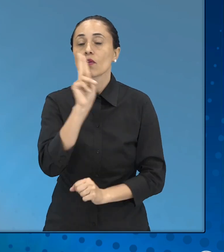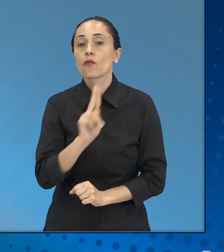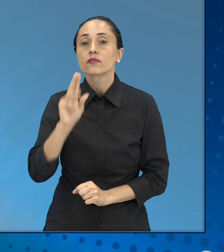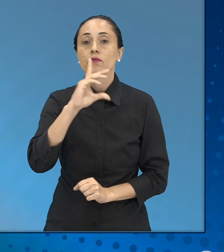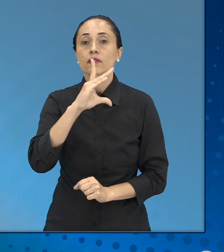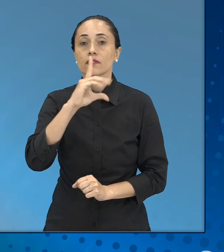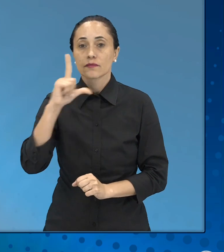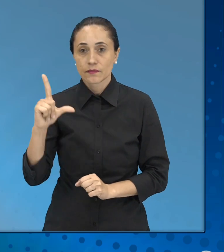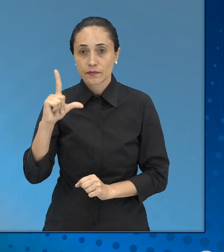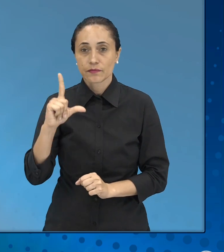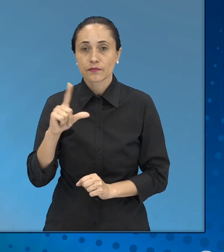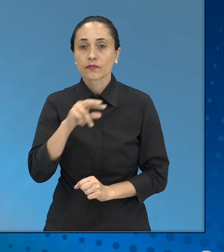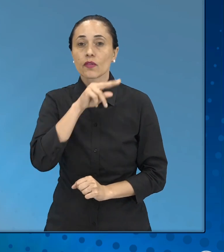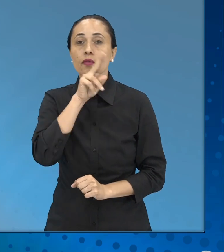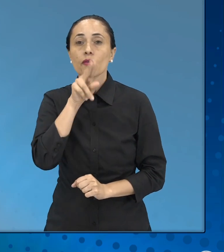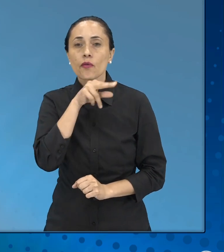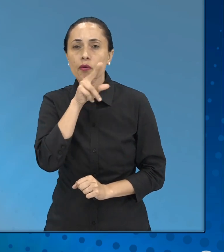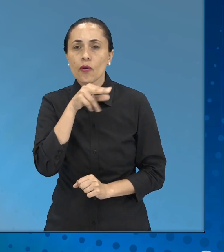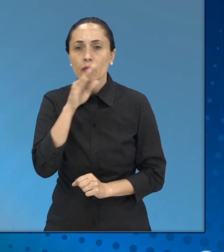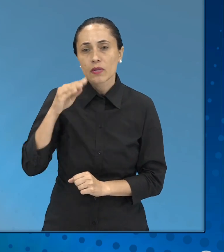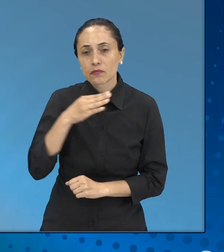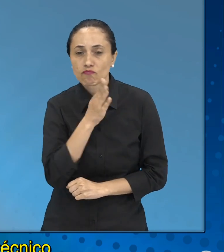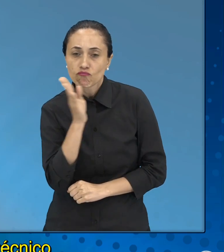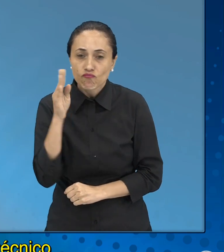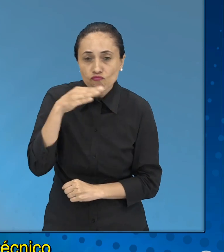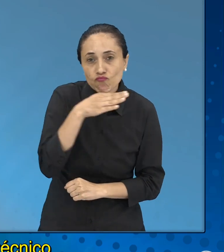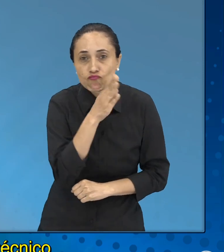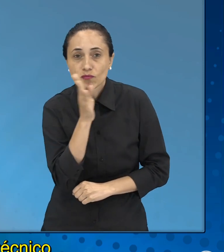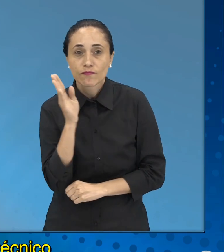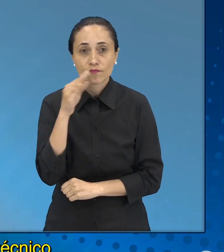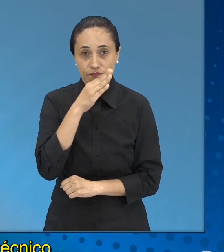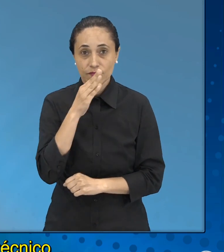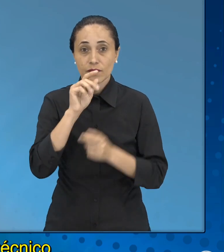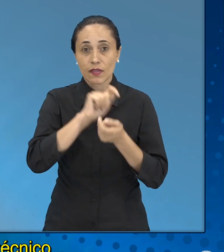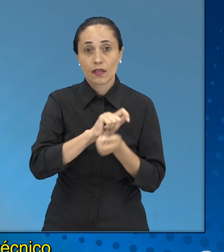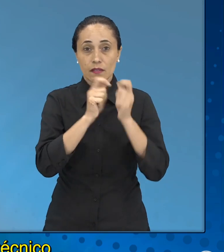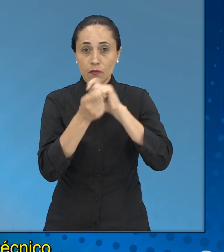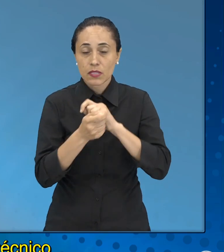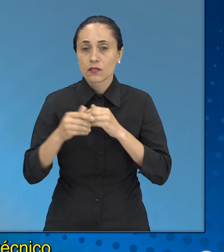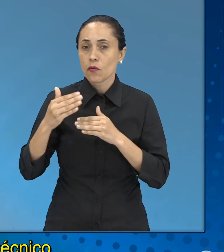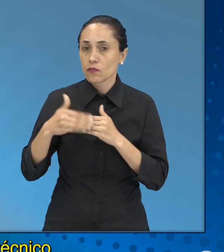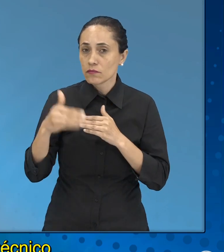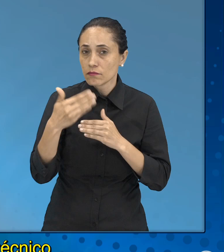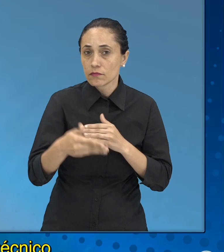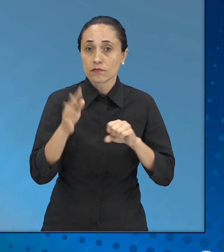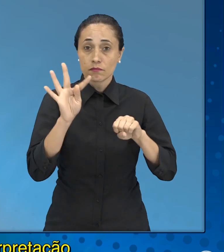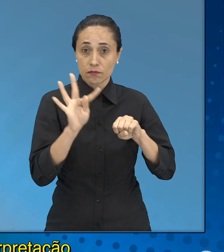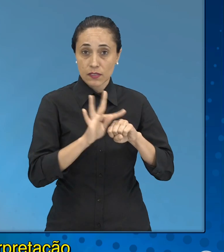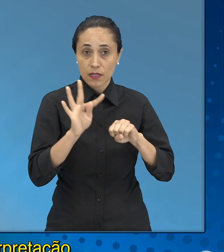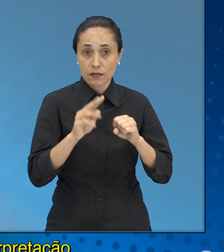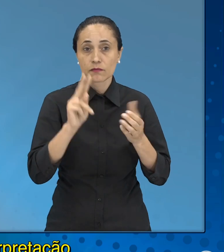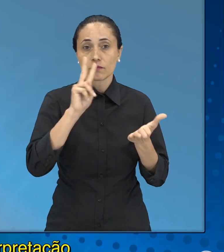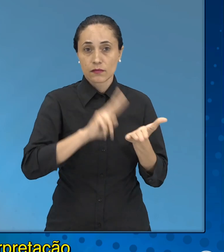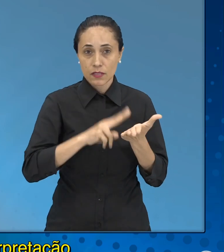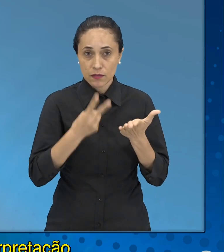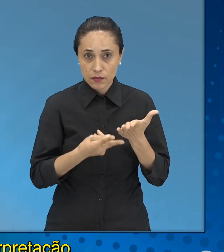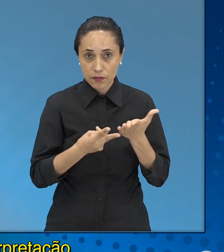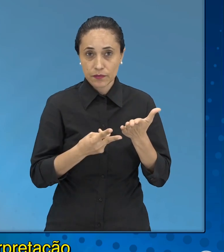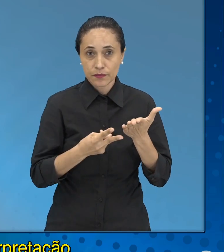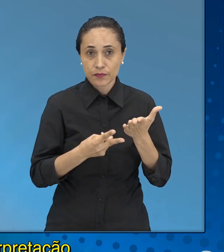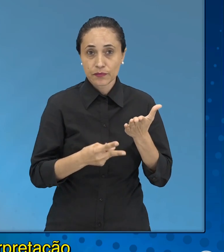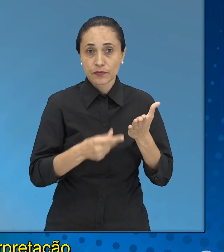COBRA. A adaptação é um procedimento técnico de tradução, como exemplo